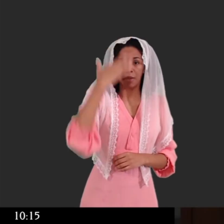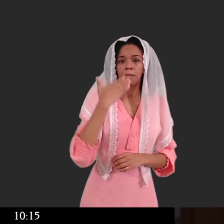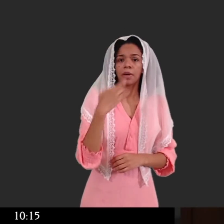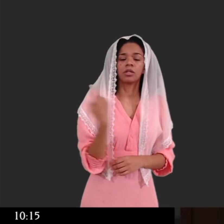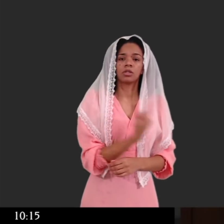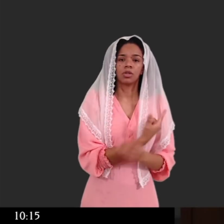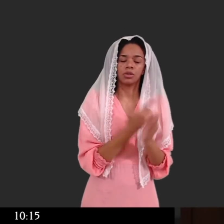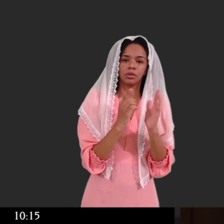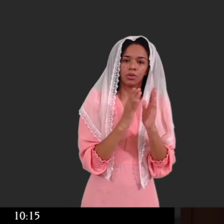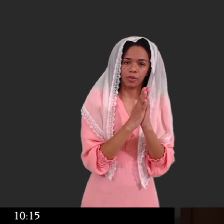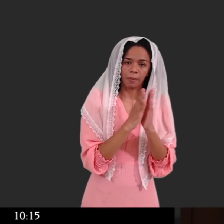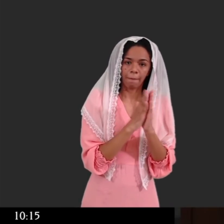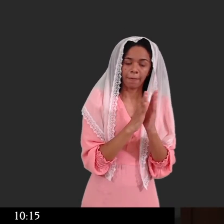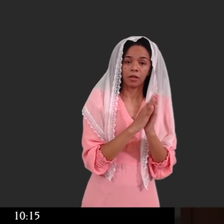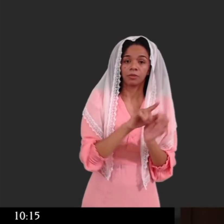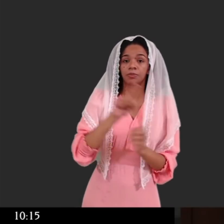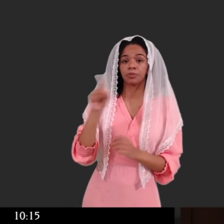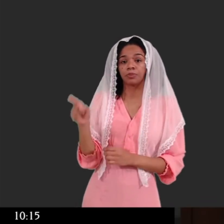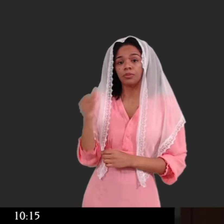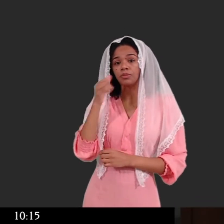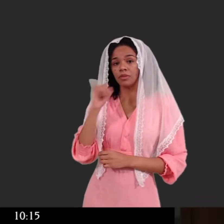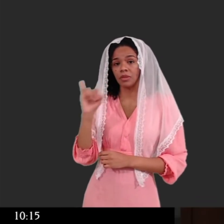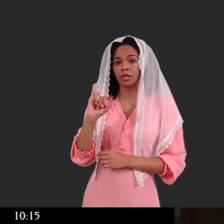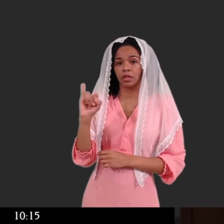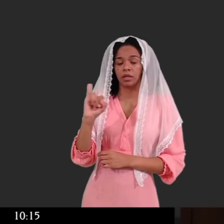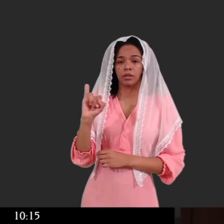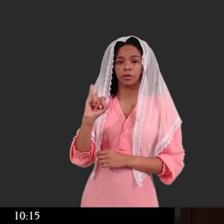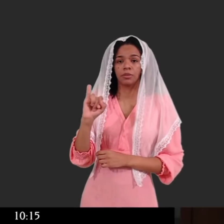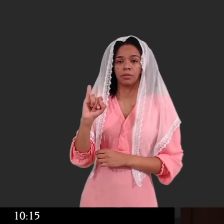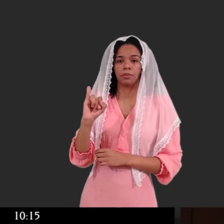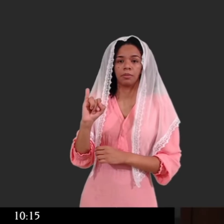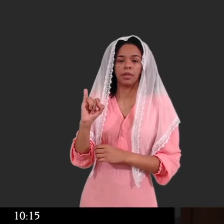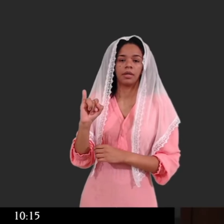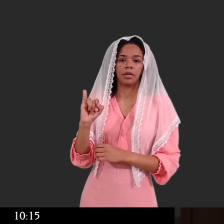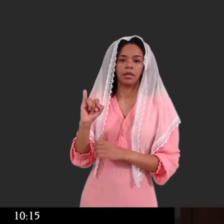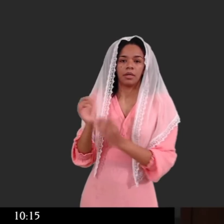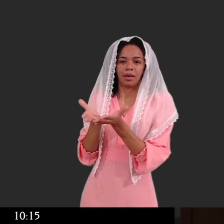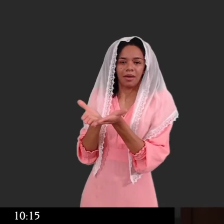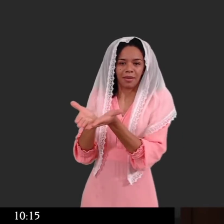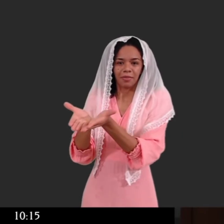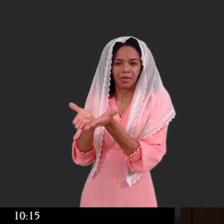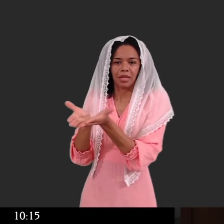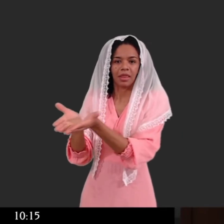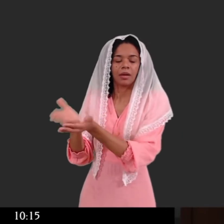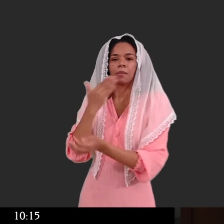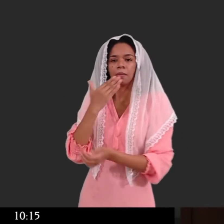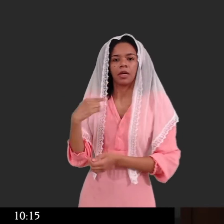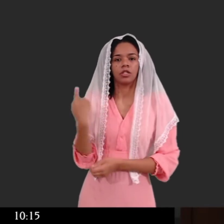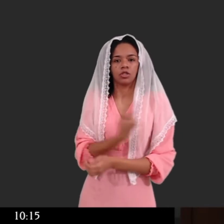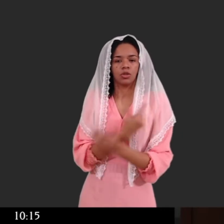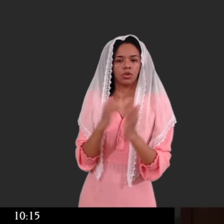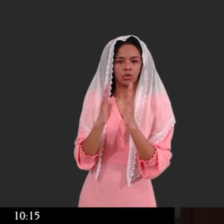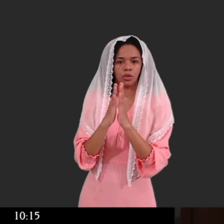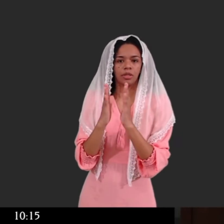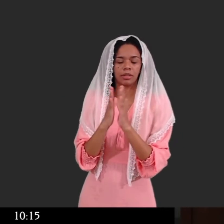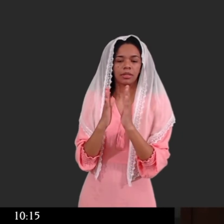Lima, da Obra da Piedade, em Garapé, está com leucemia. Irmã Maria Coelho, mãe do irmão Nelson do Jardim